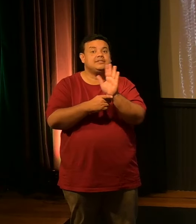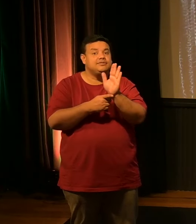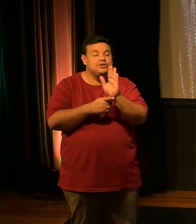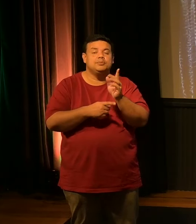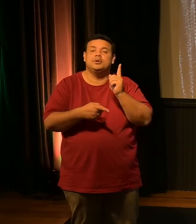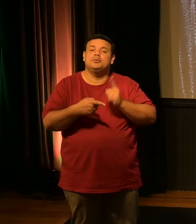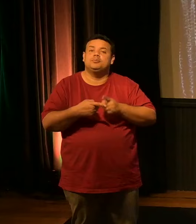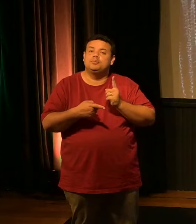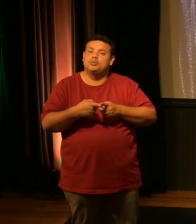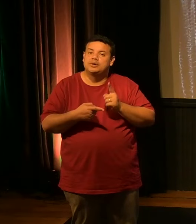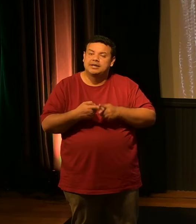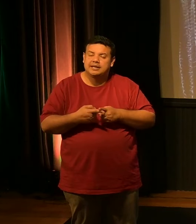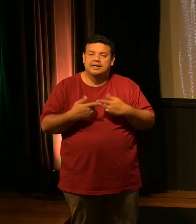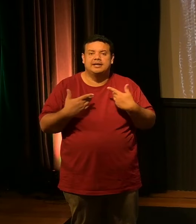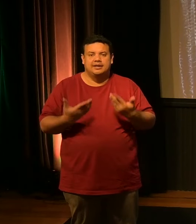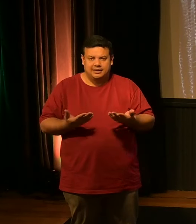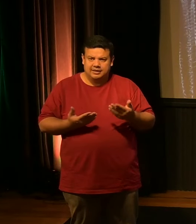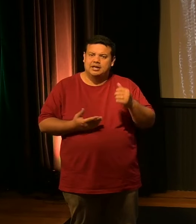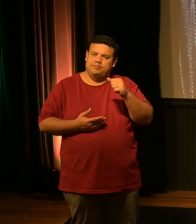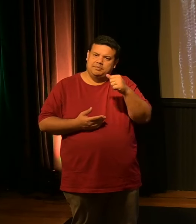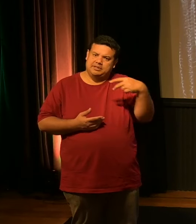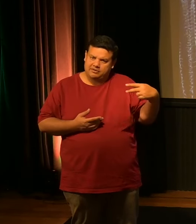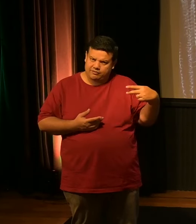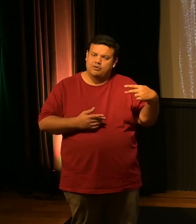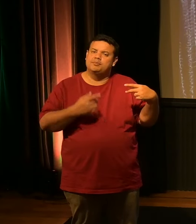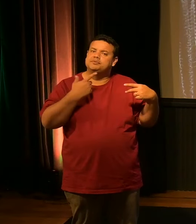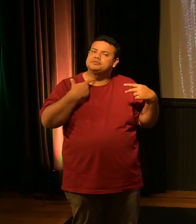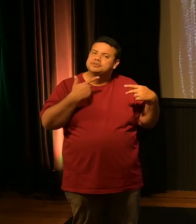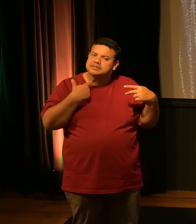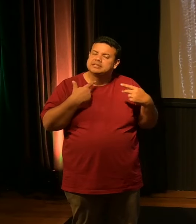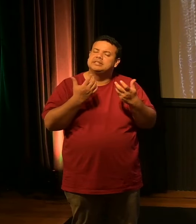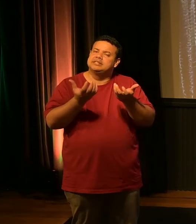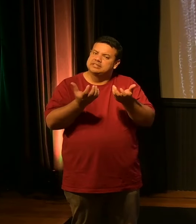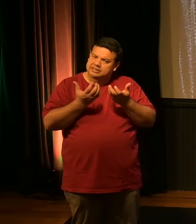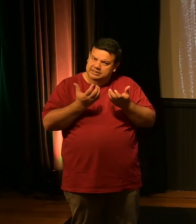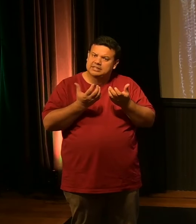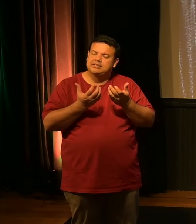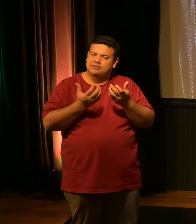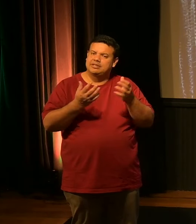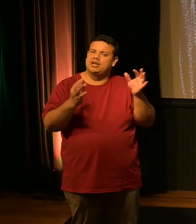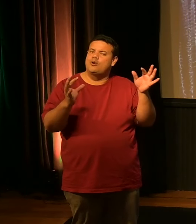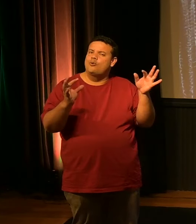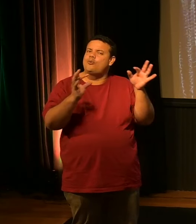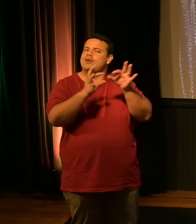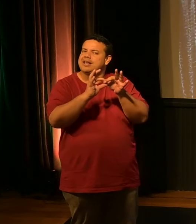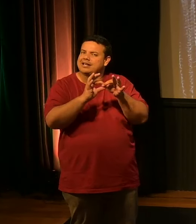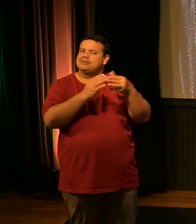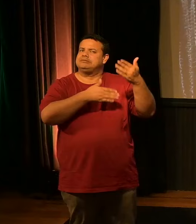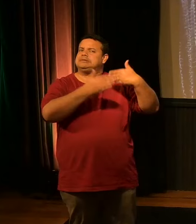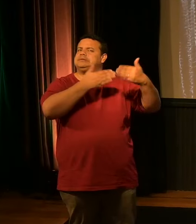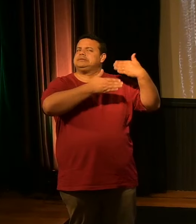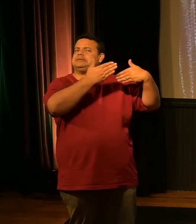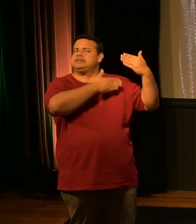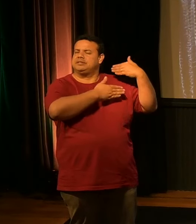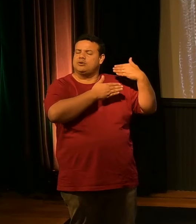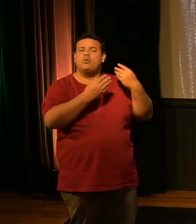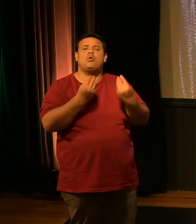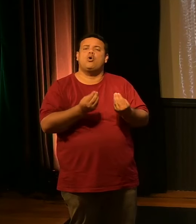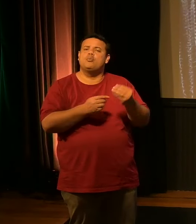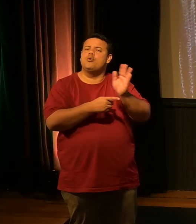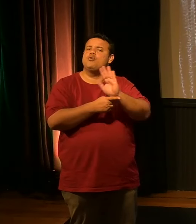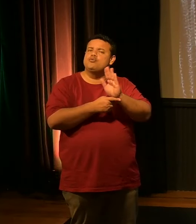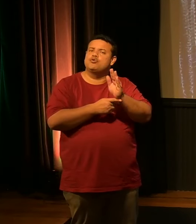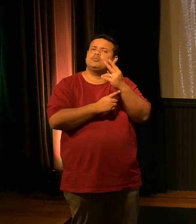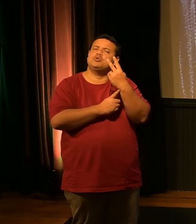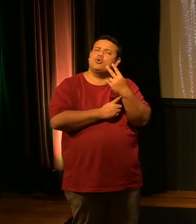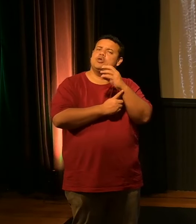ele, digamos assim, né, também a plataforma tem esse desejo de conectar os tempos. Então, como é que um filme dos anos 2000 ele vai